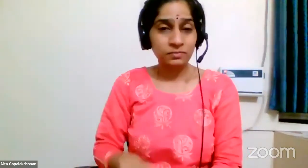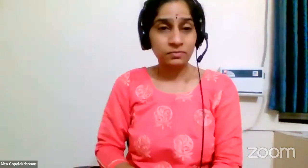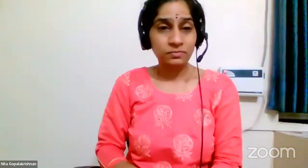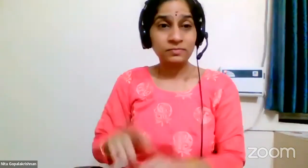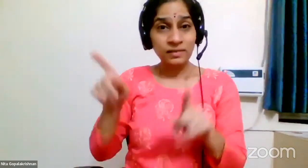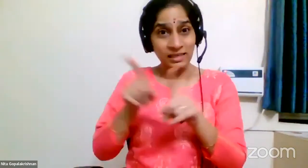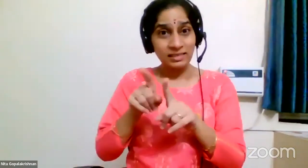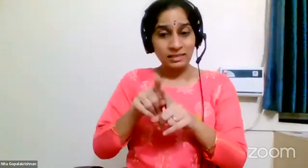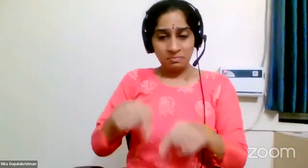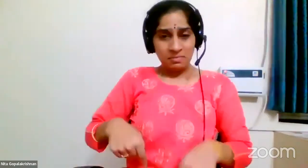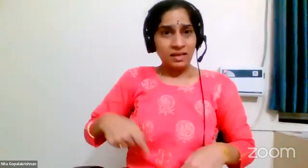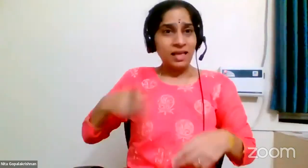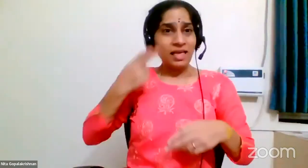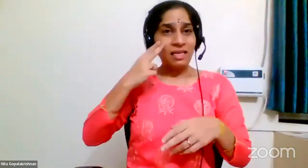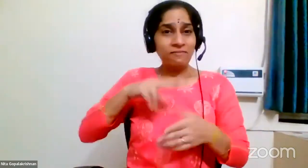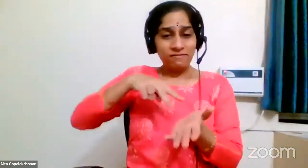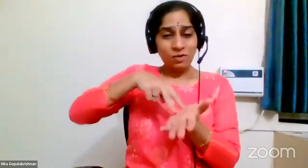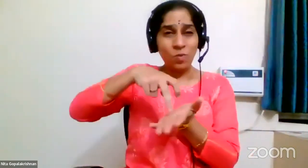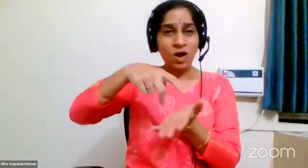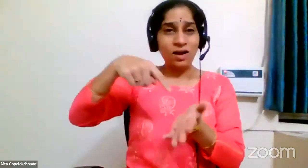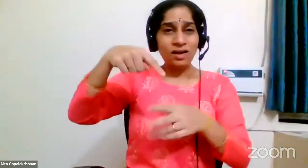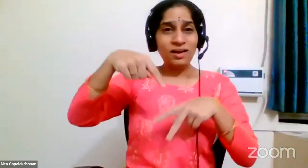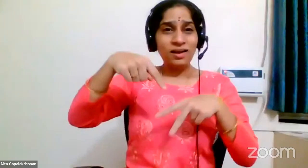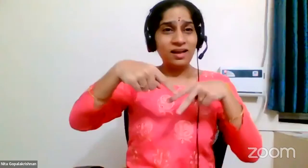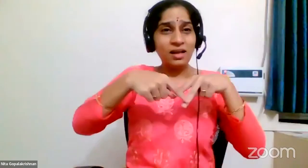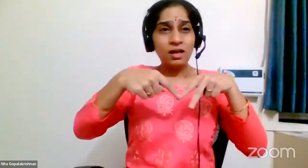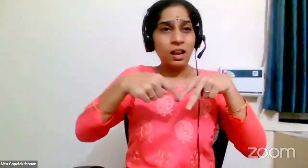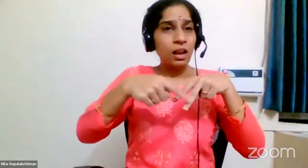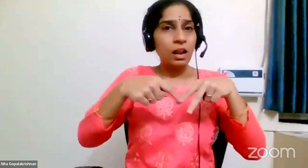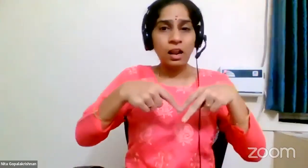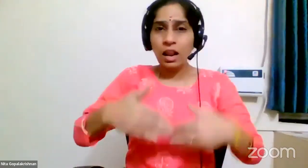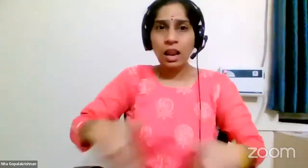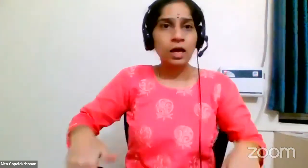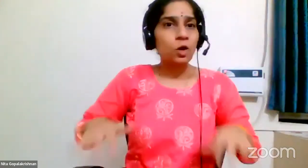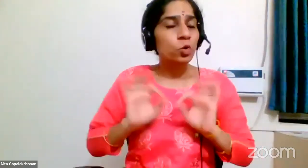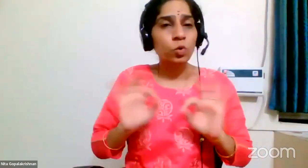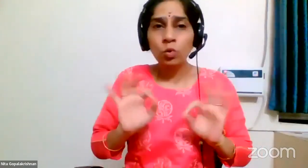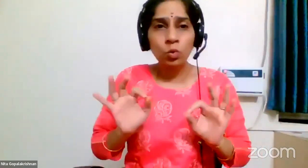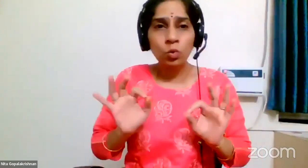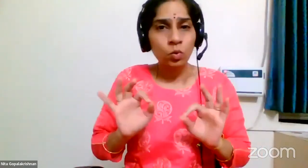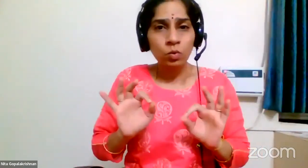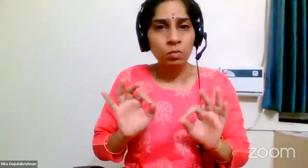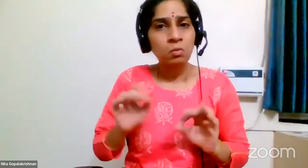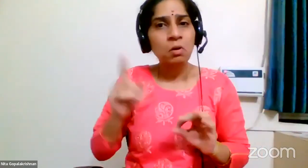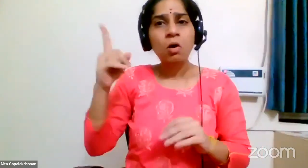बड़े बड़े पहाड़ लांग जाता है।